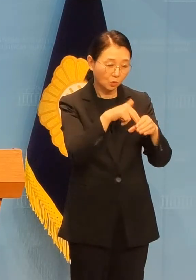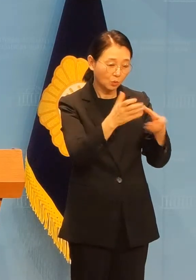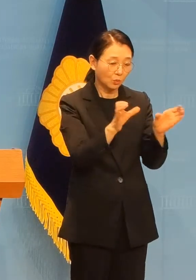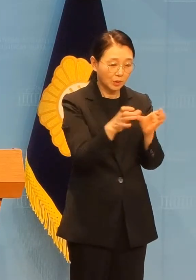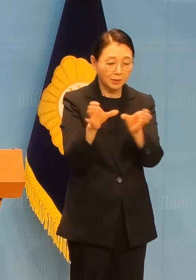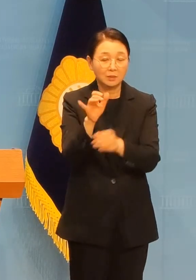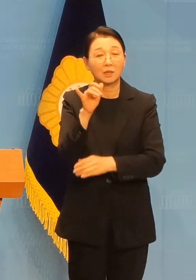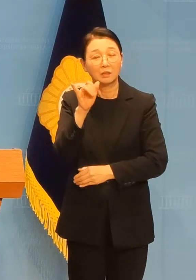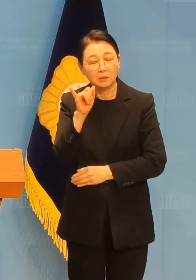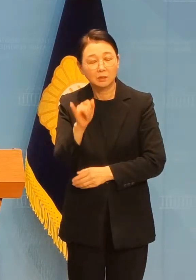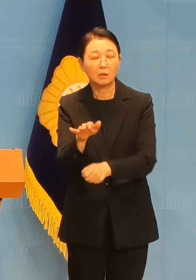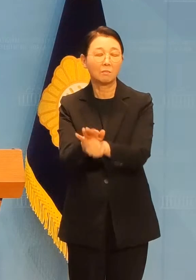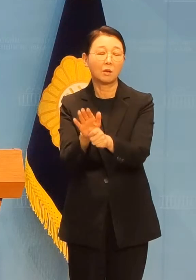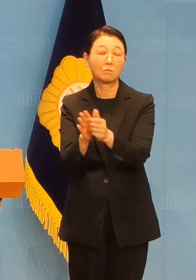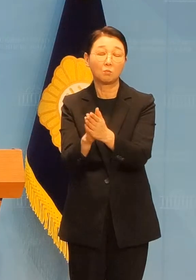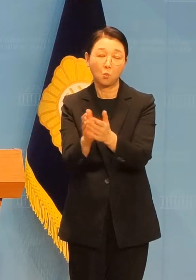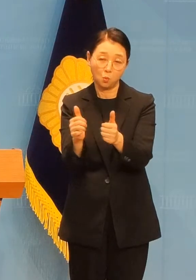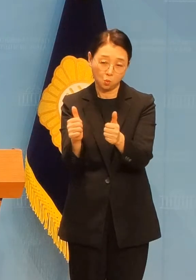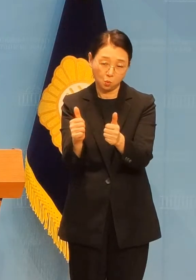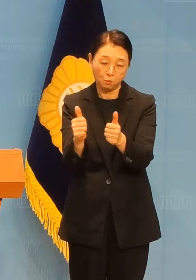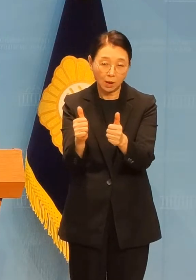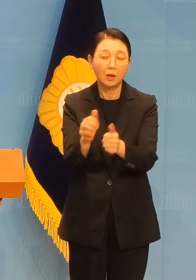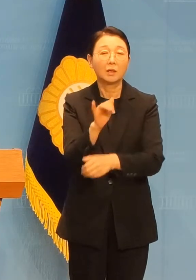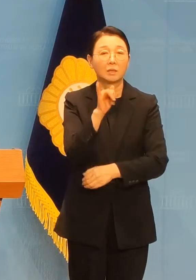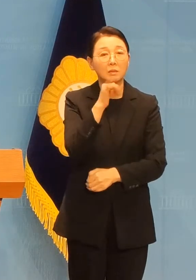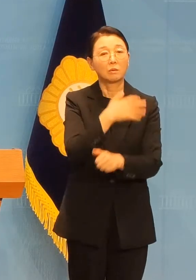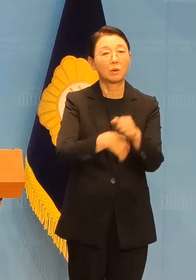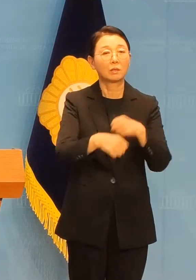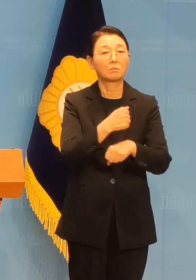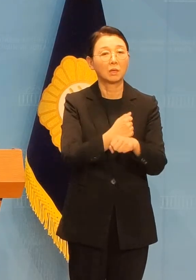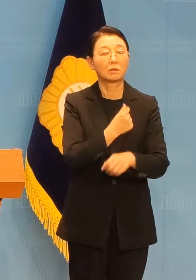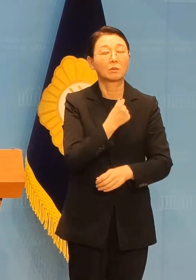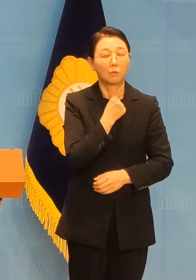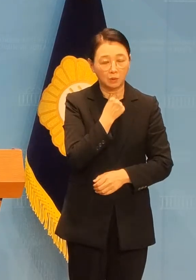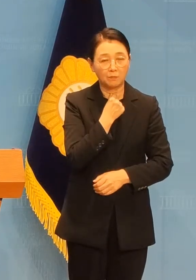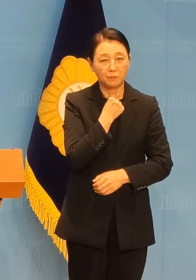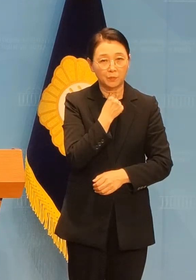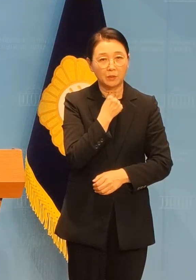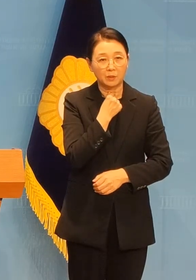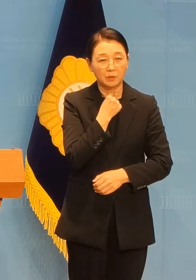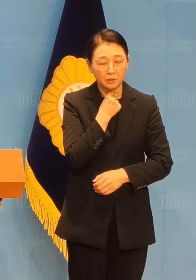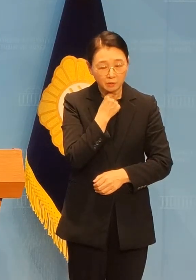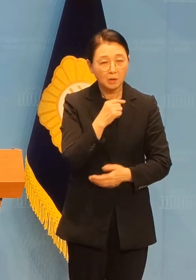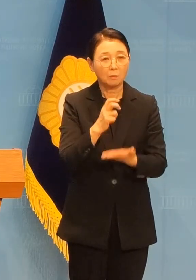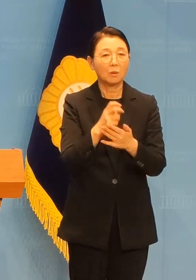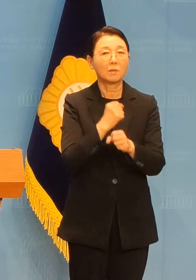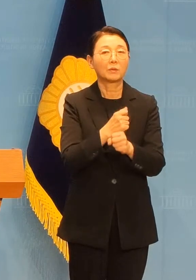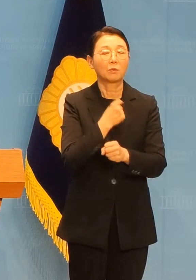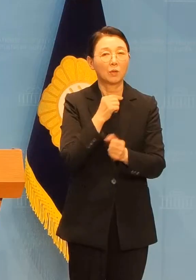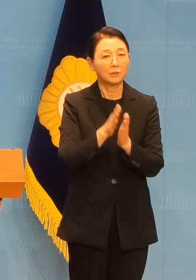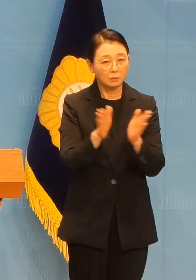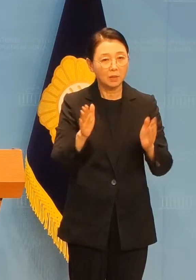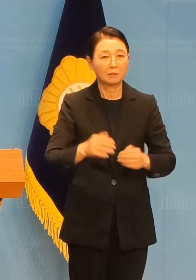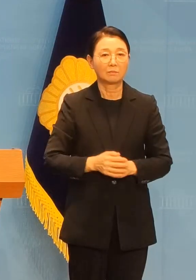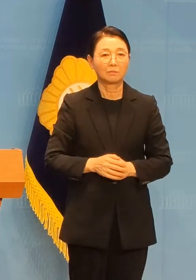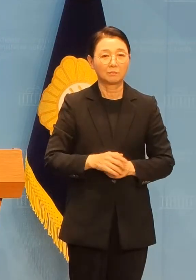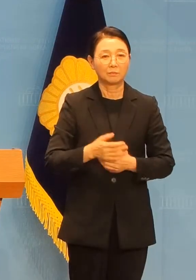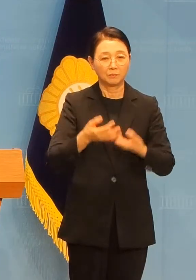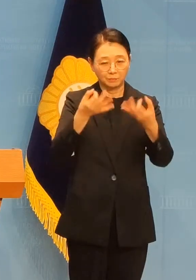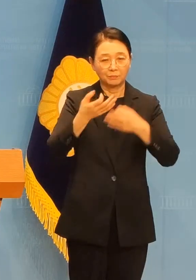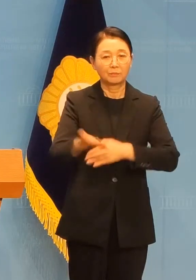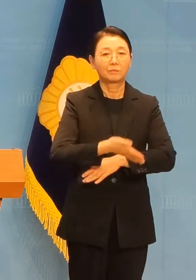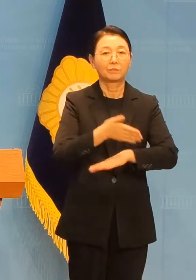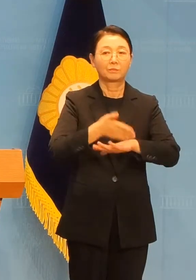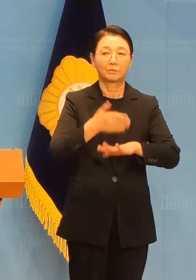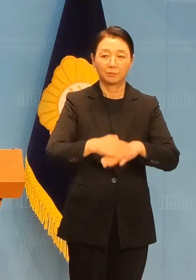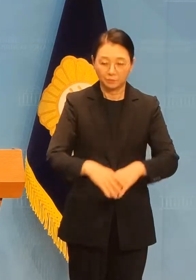종교단체들이 박수받고 격려받을 수 있는 그런 환경으로 나아가기 위한 출발점이라고 말씀드리겠습니다. 경청해 주셔서